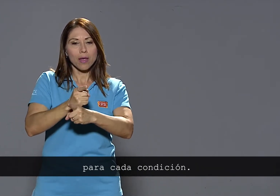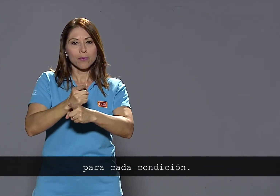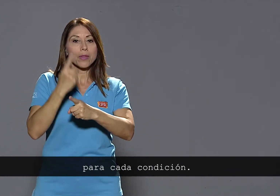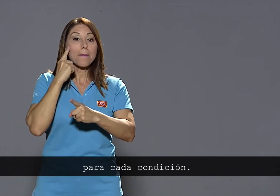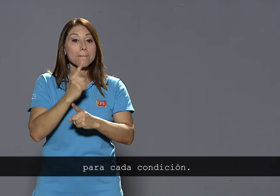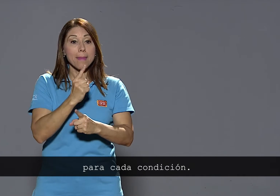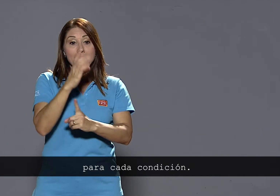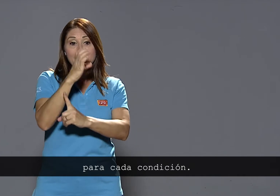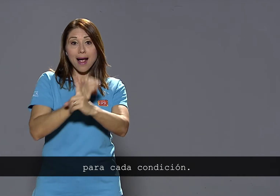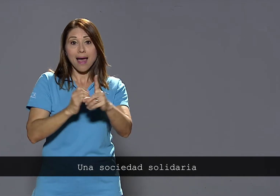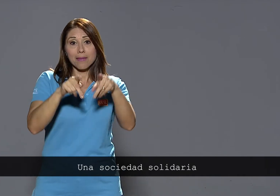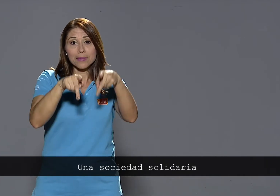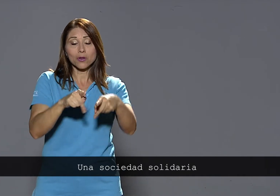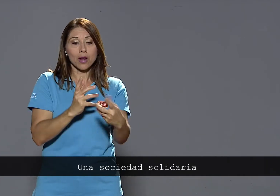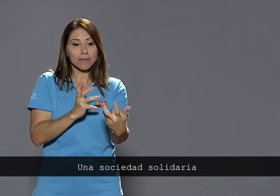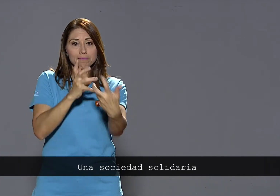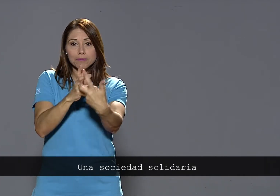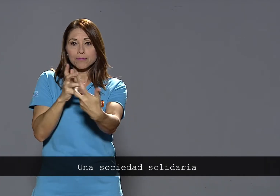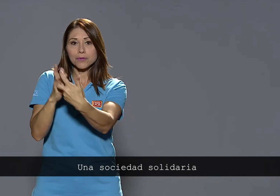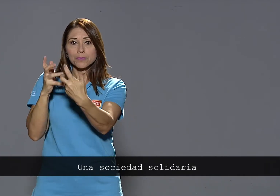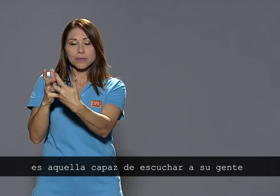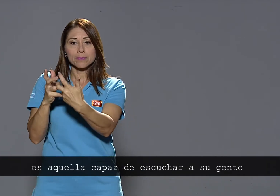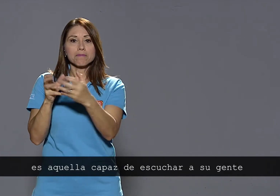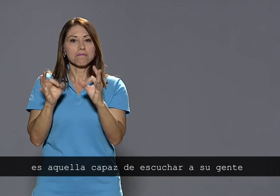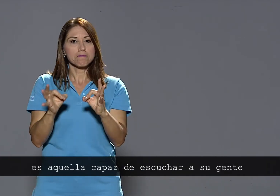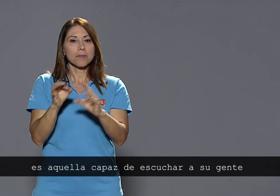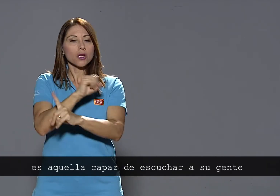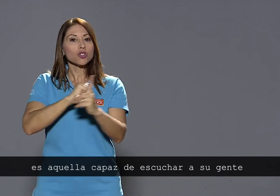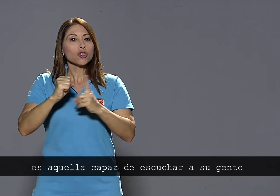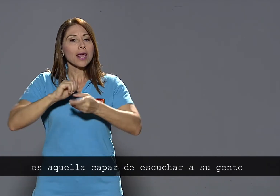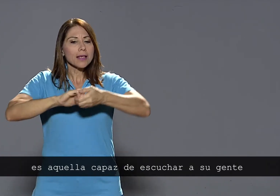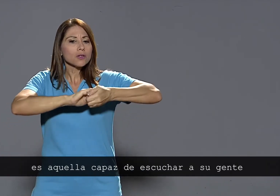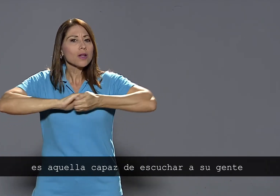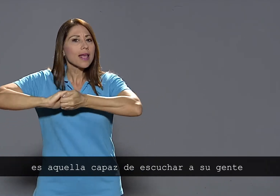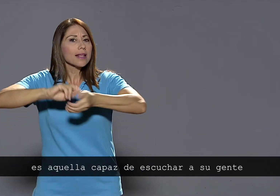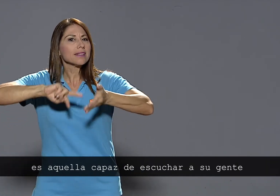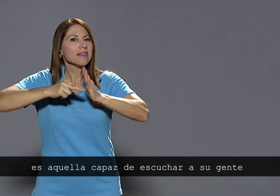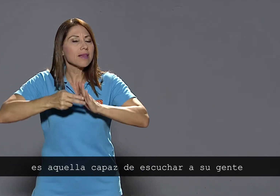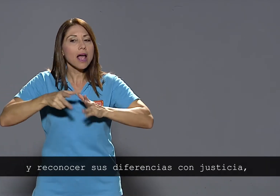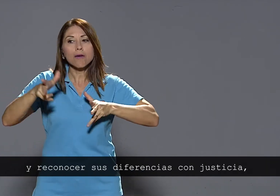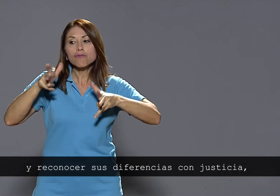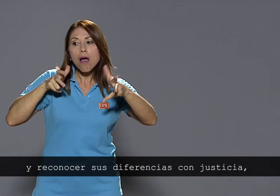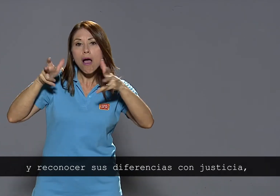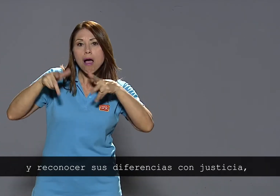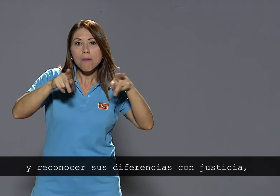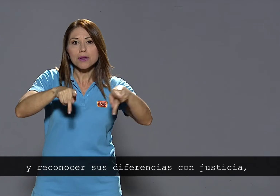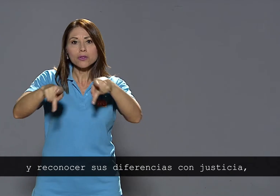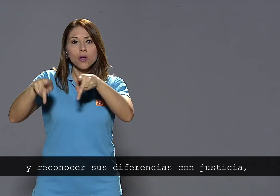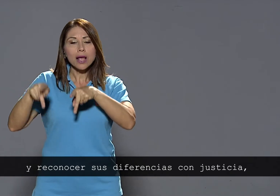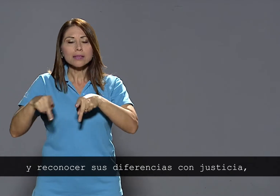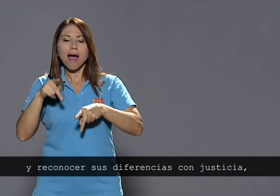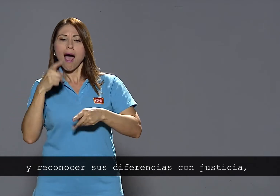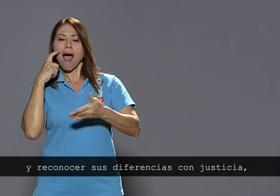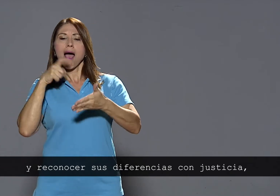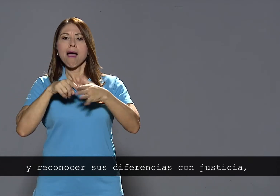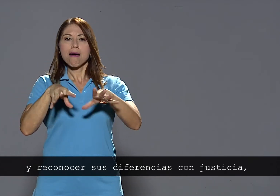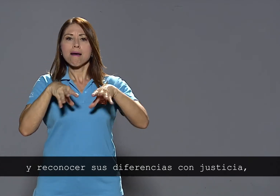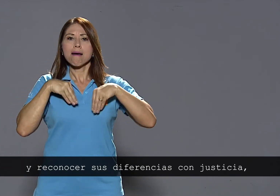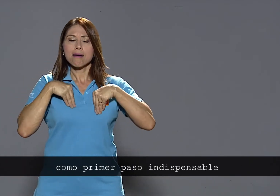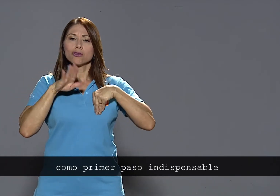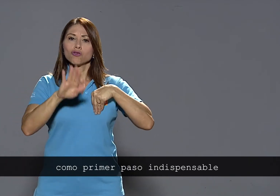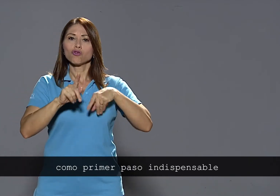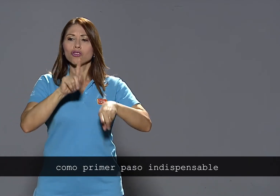condición. Una sociedad solidaria es aquella capaz de escuchar a su gente y reconocer sus diferencias con